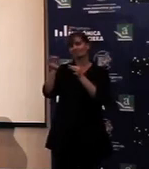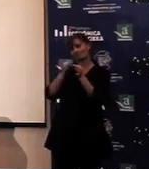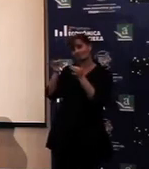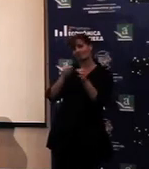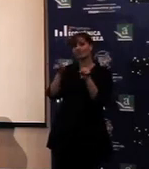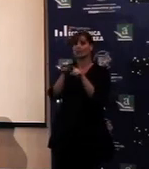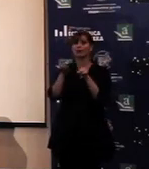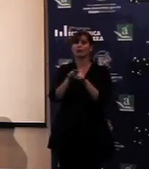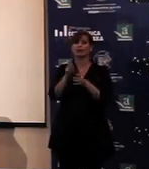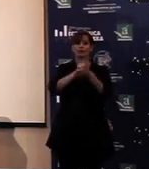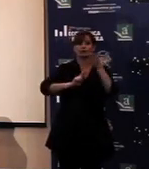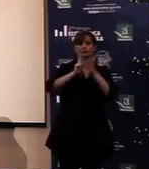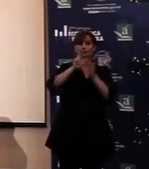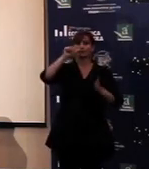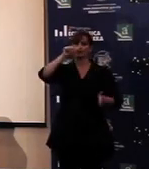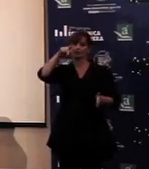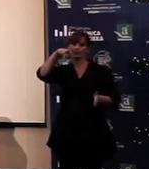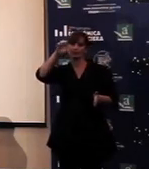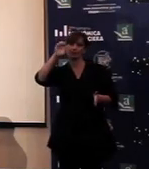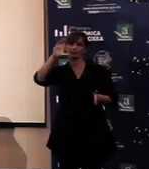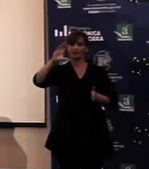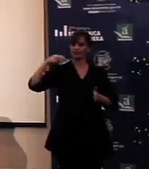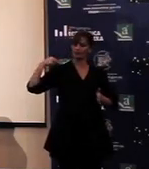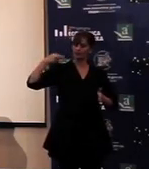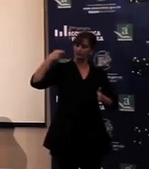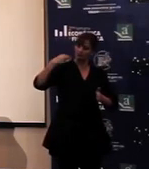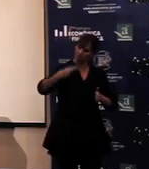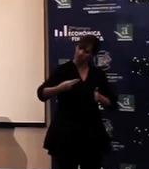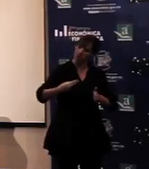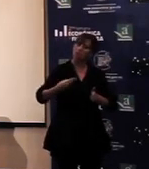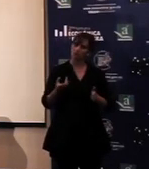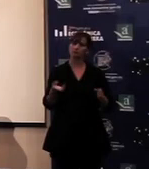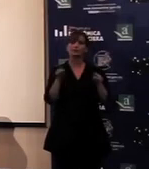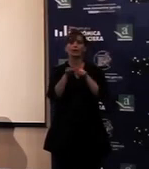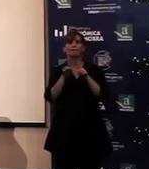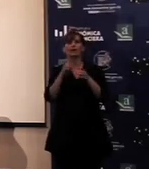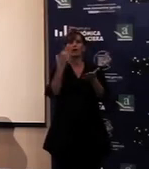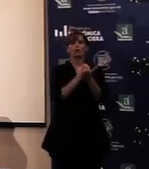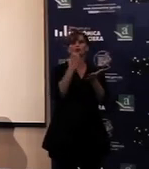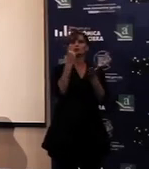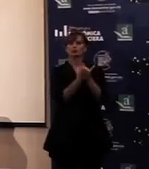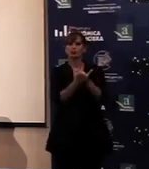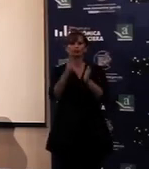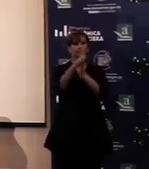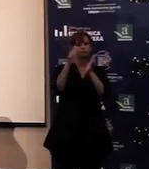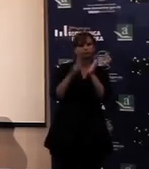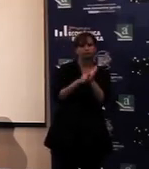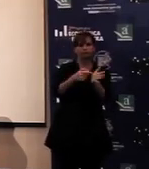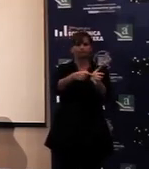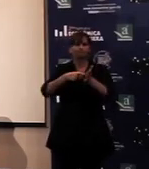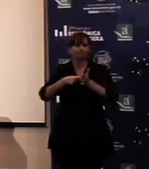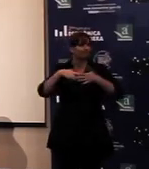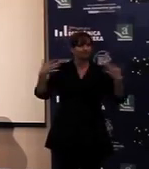de la historia de lo que está manejándose a nivel de la Constitución, las leyes, lo que se exige. Don